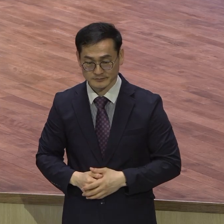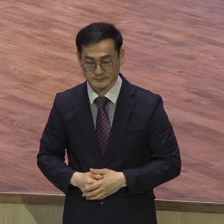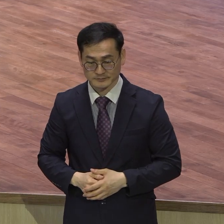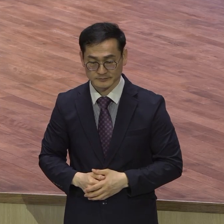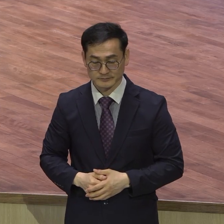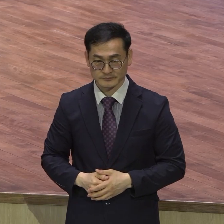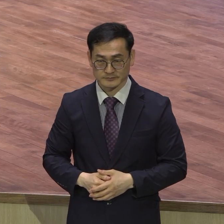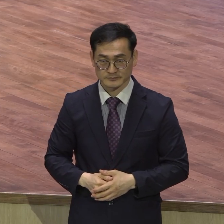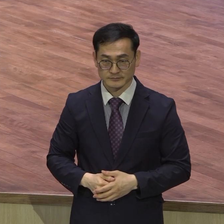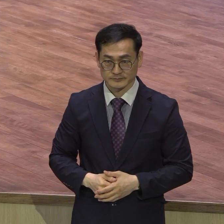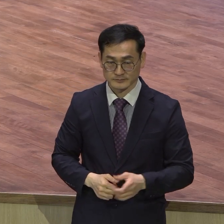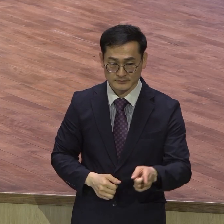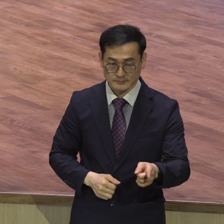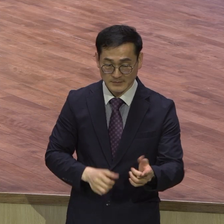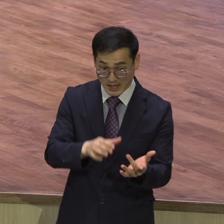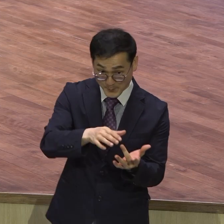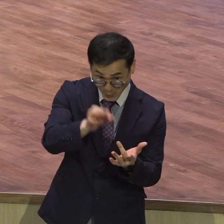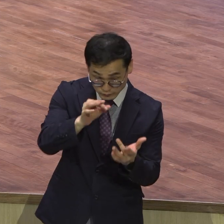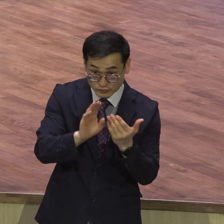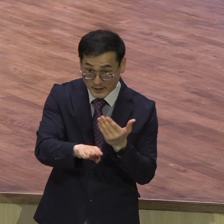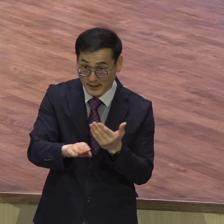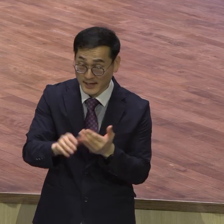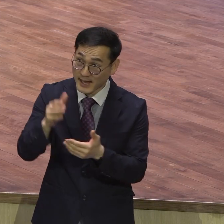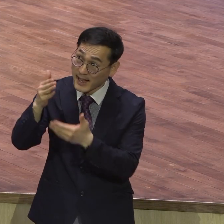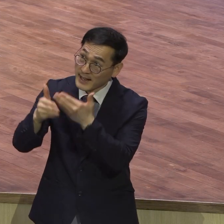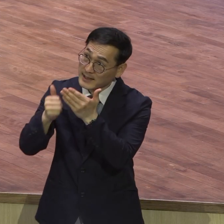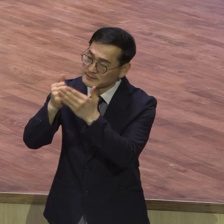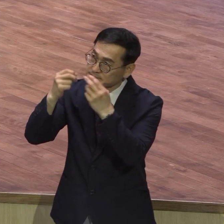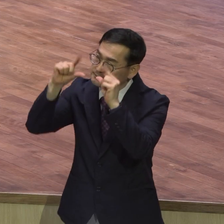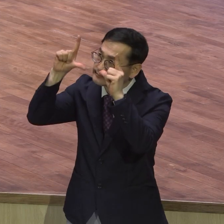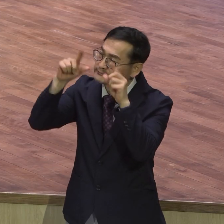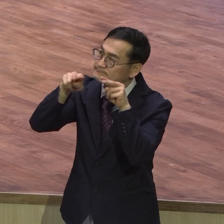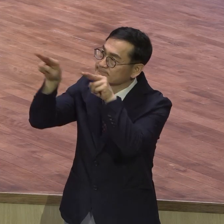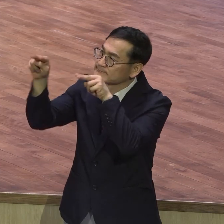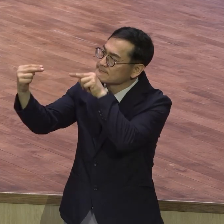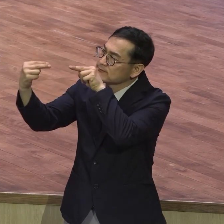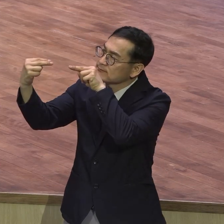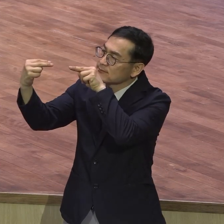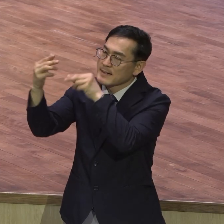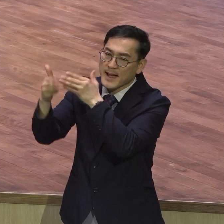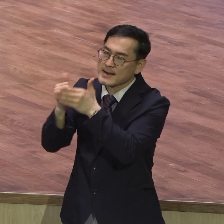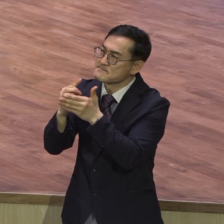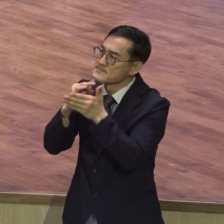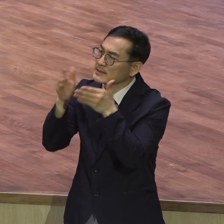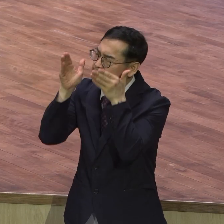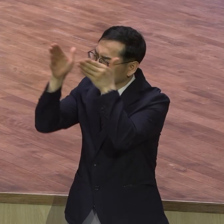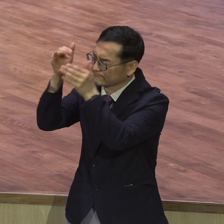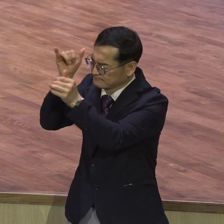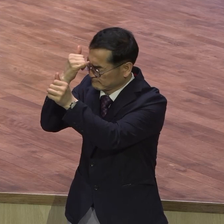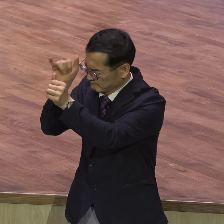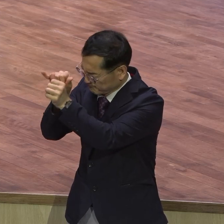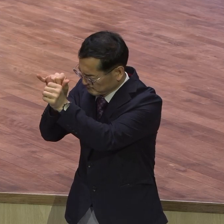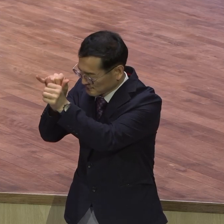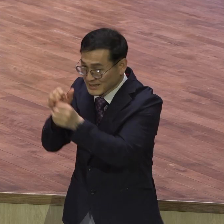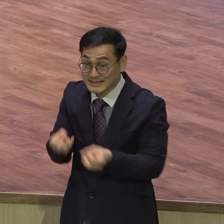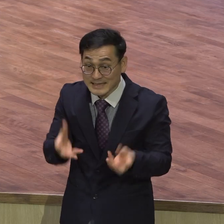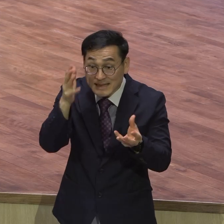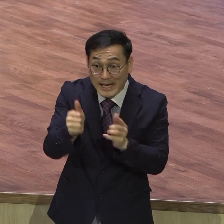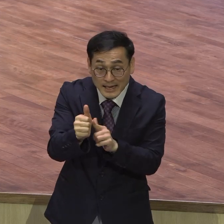흥망성쇄가 달렸어요. 그 당시에는 그랬어요. 이 하나님이 세운 이 제사장의